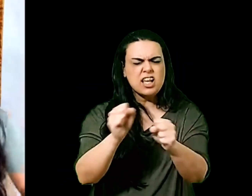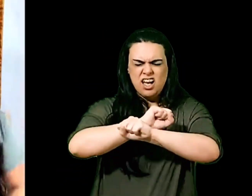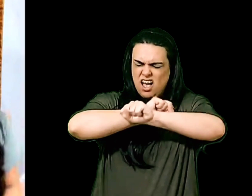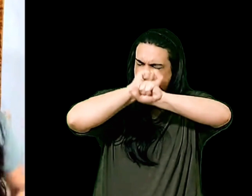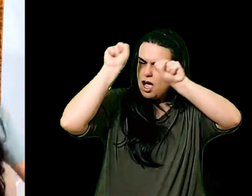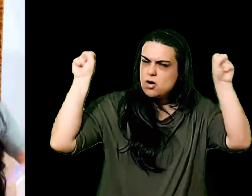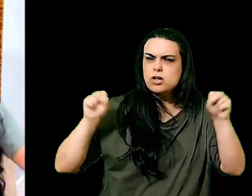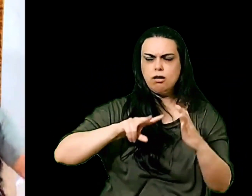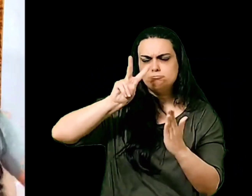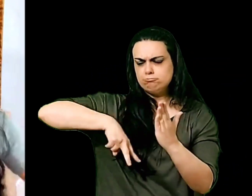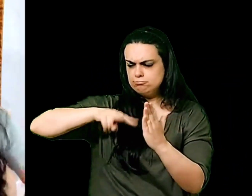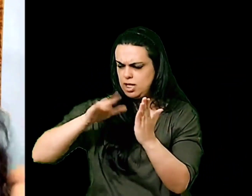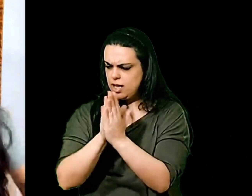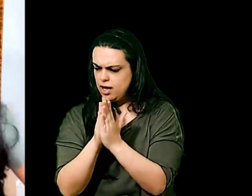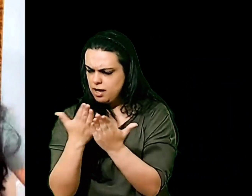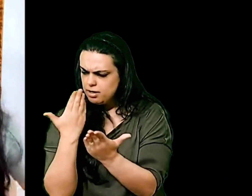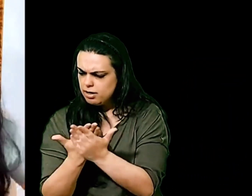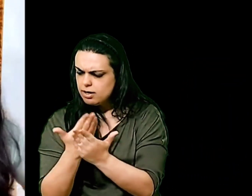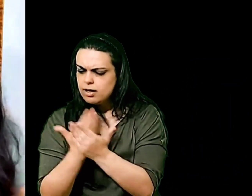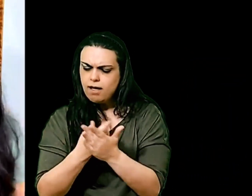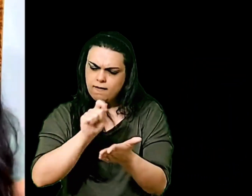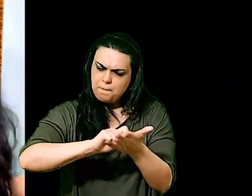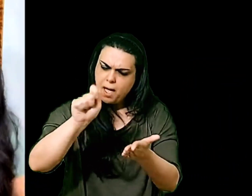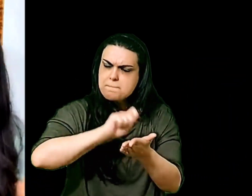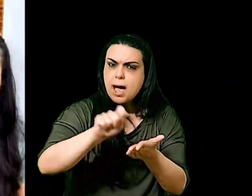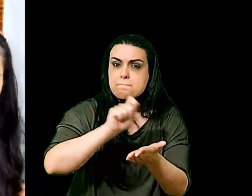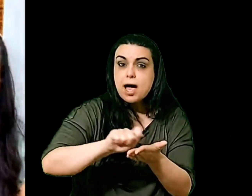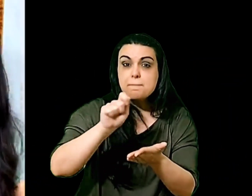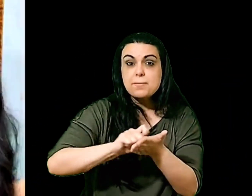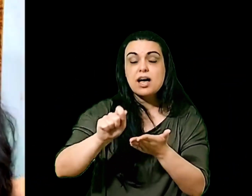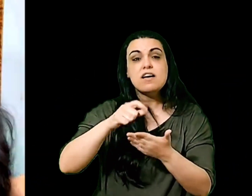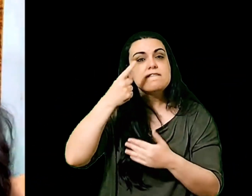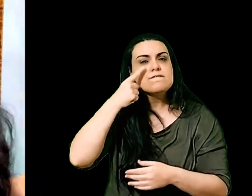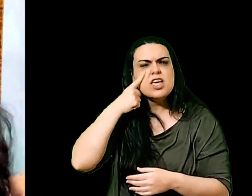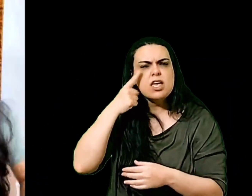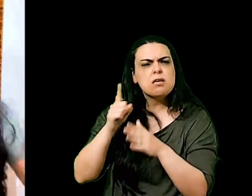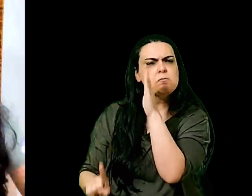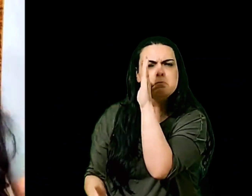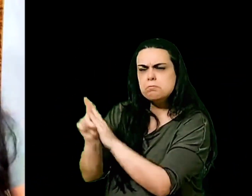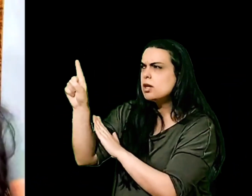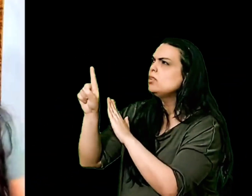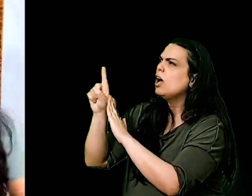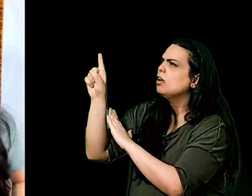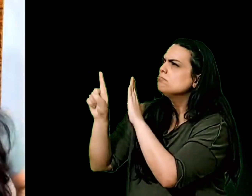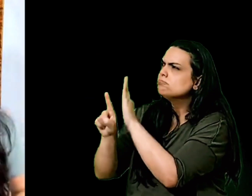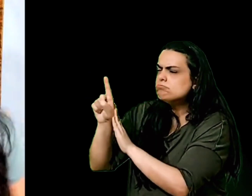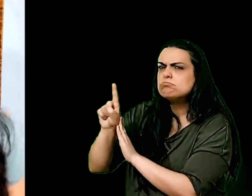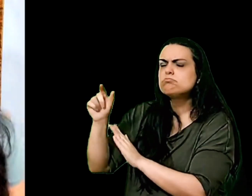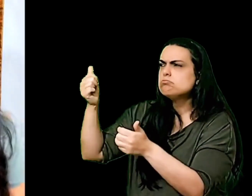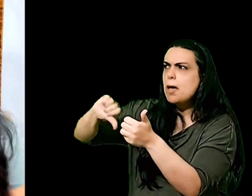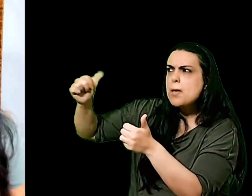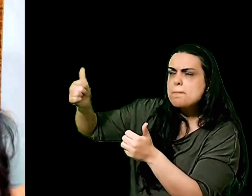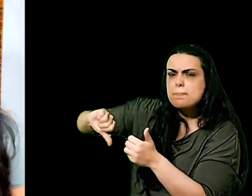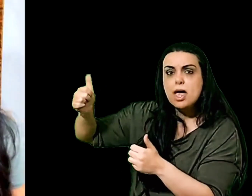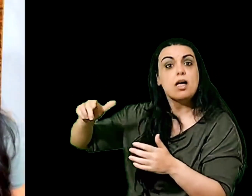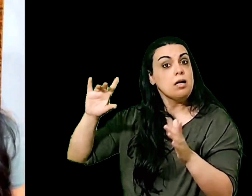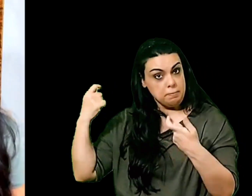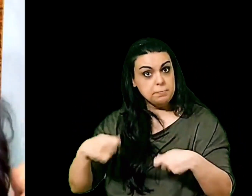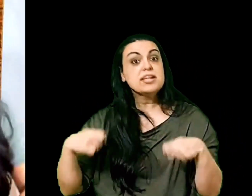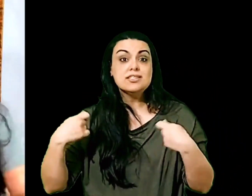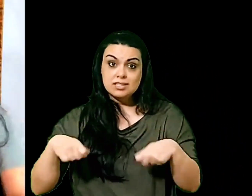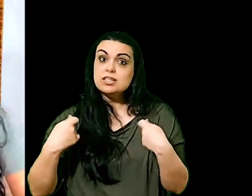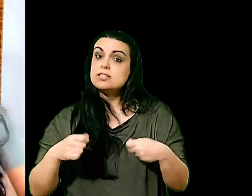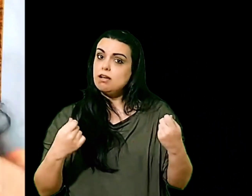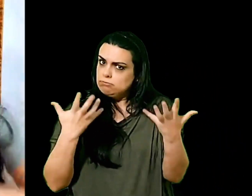mas tem que ter disposição de acordar cedo, de ler a Bíblia, de fazer essas anotações, de passar em revista. Deus, é isso que o Senhor quer?